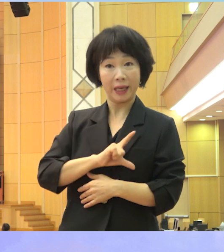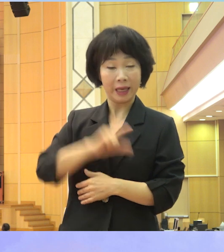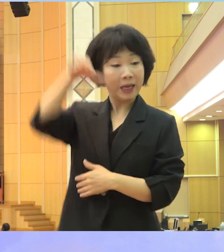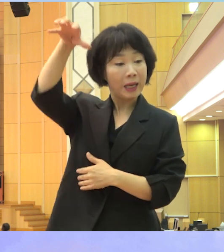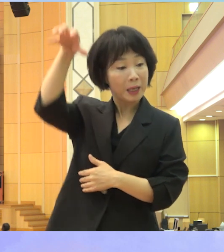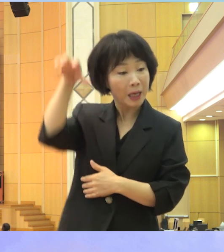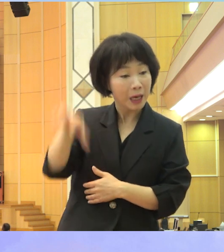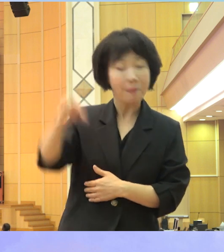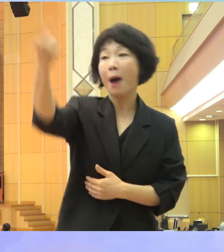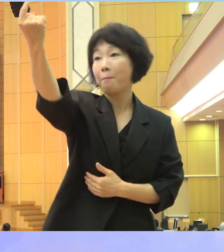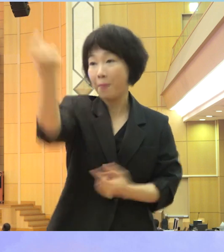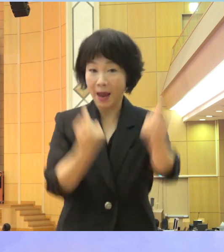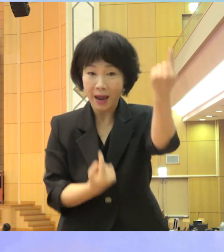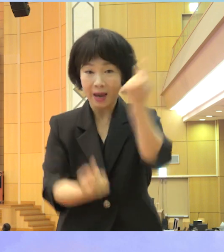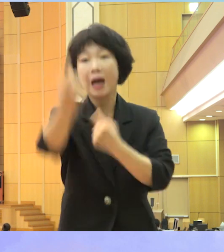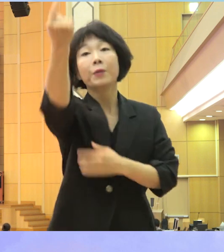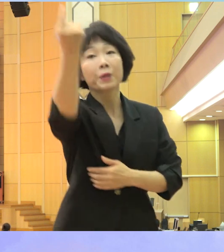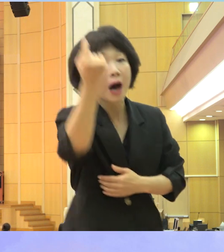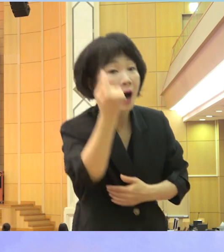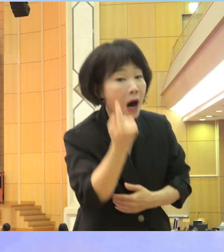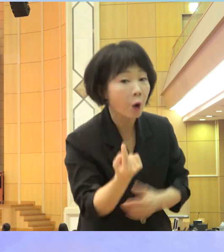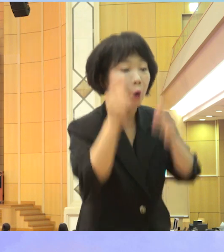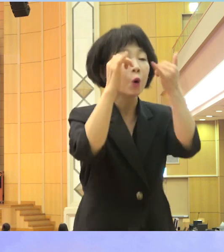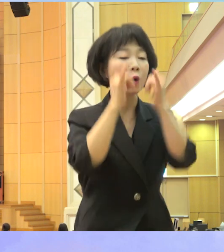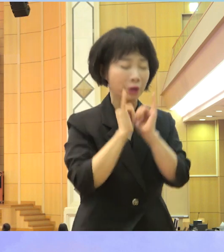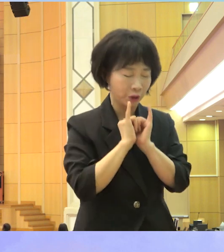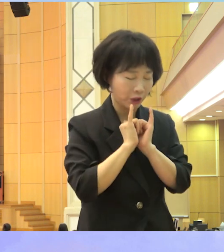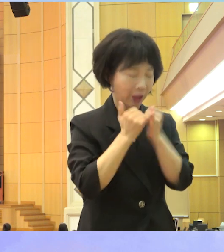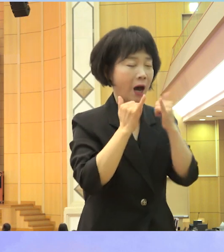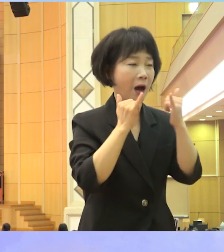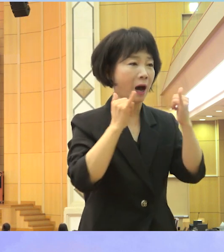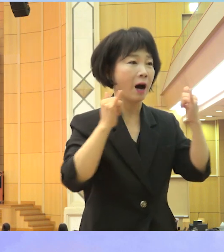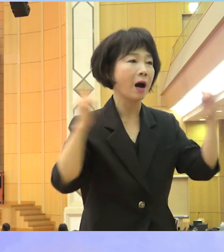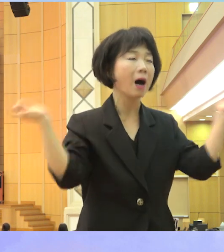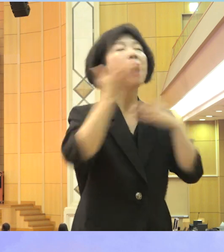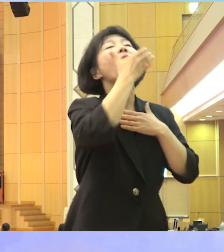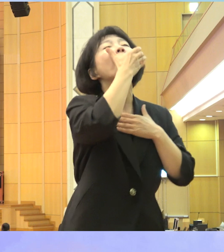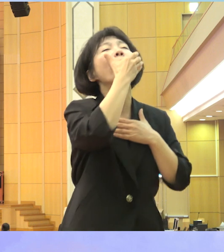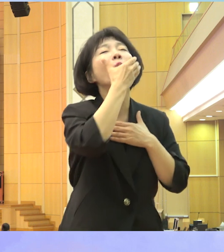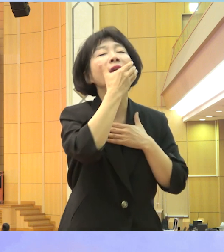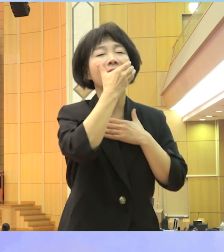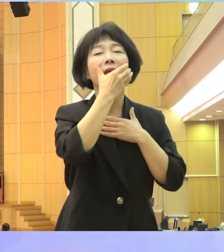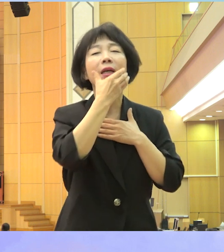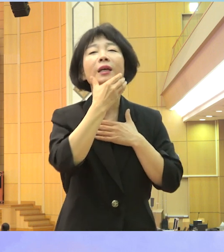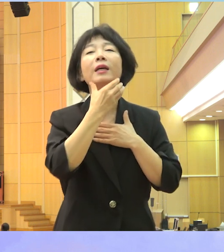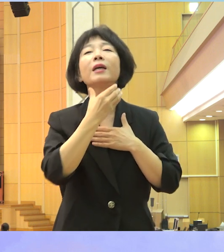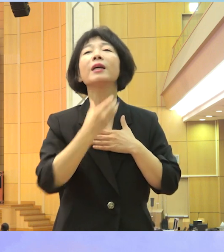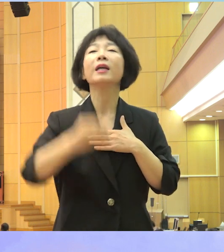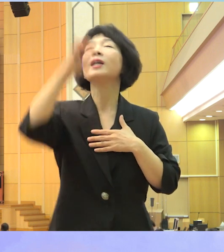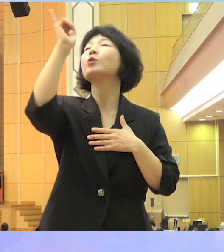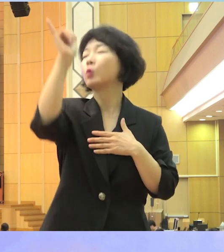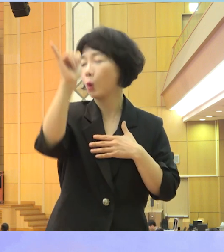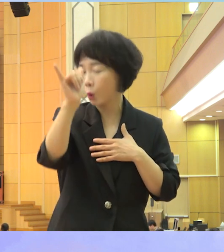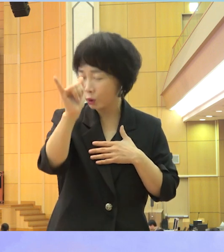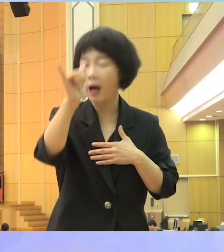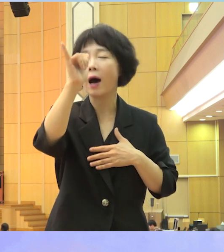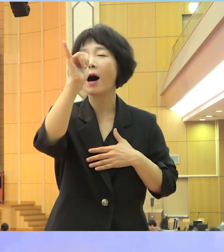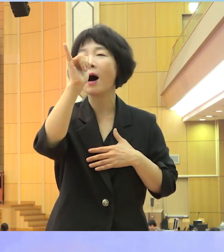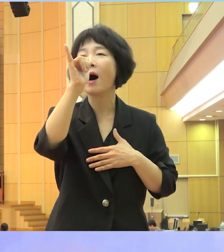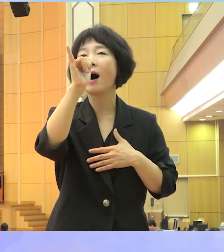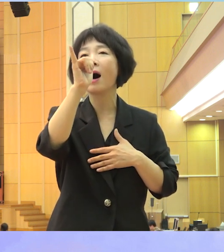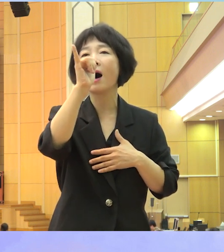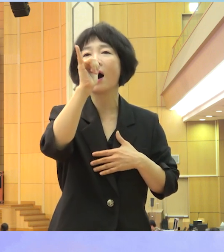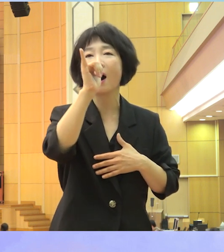예수 이름 앞에 나오는 자 복이